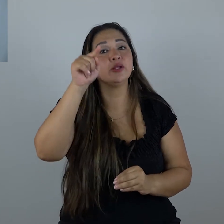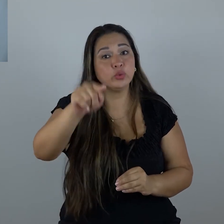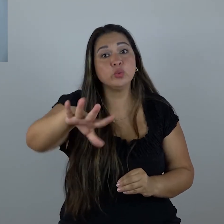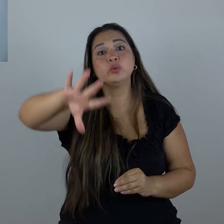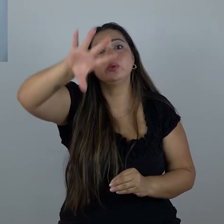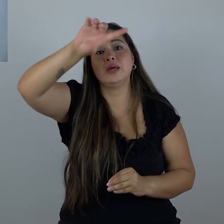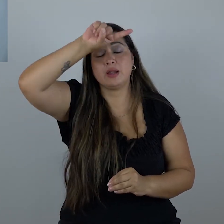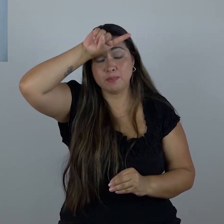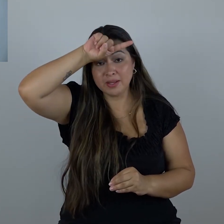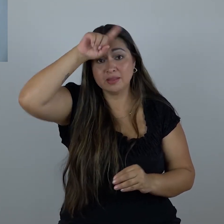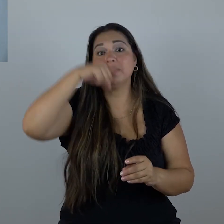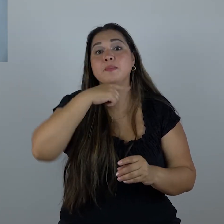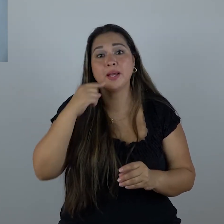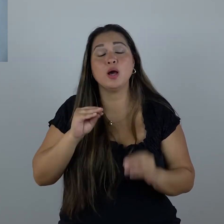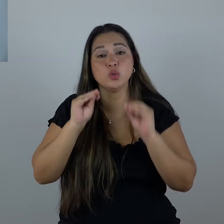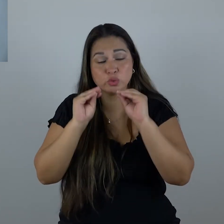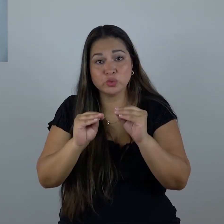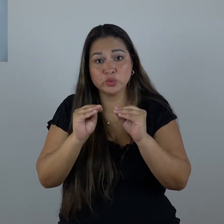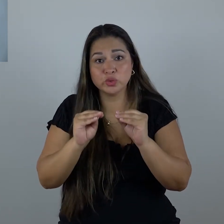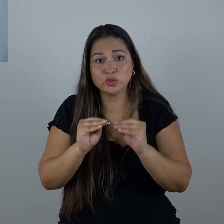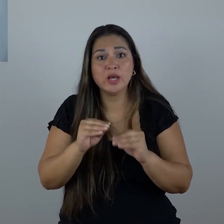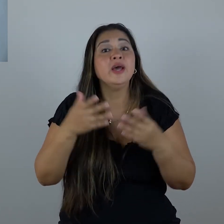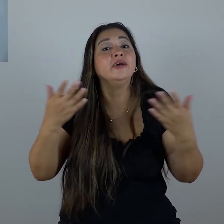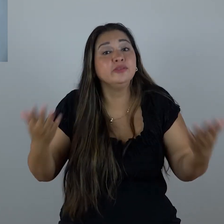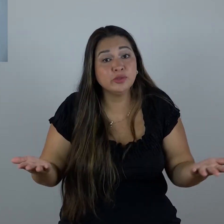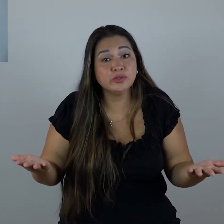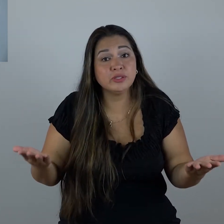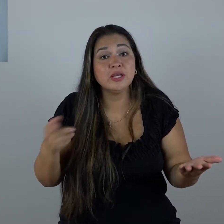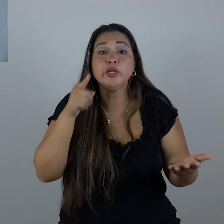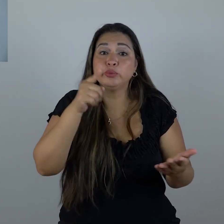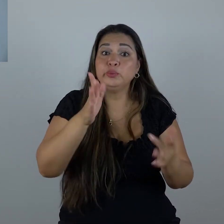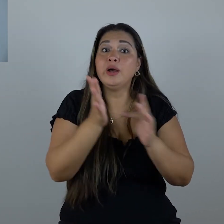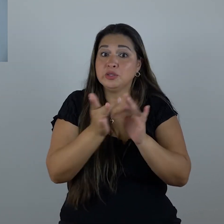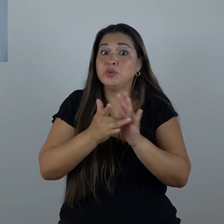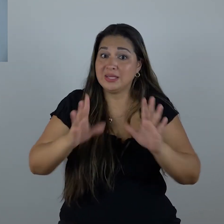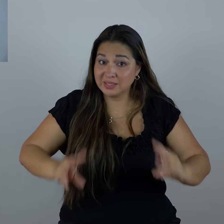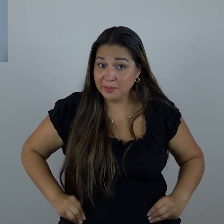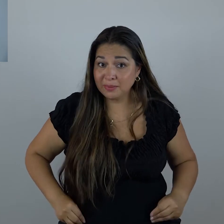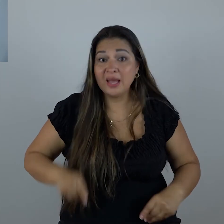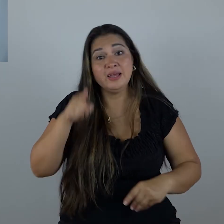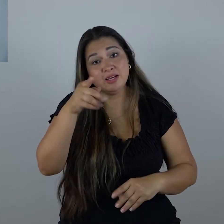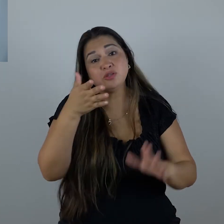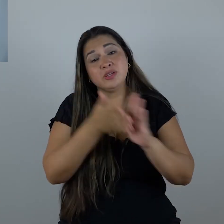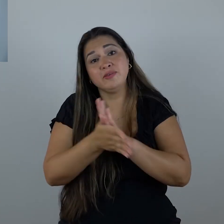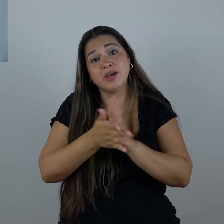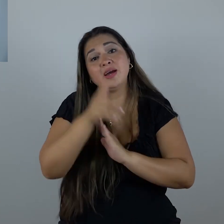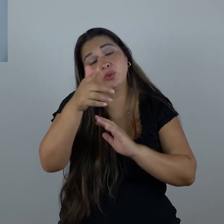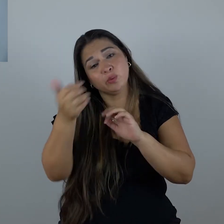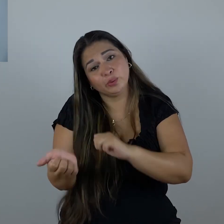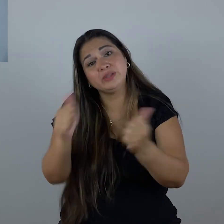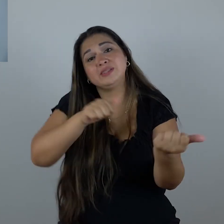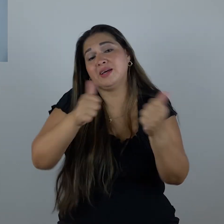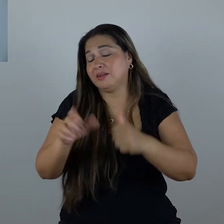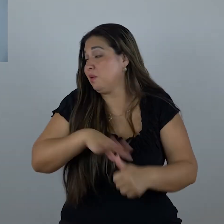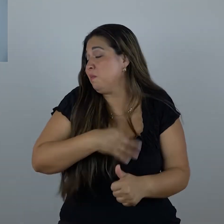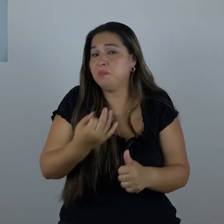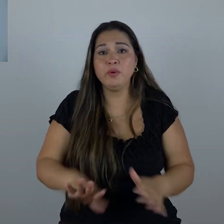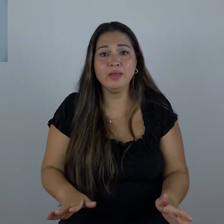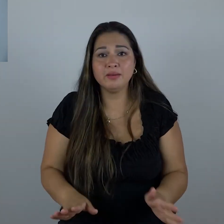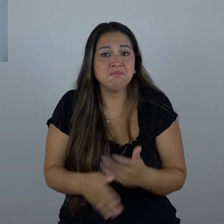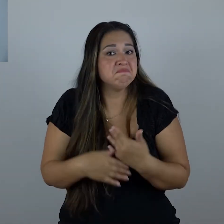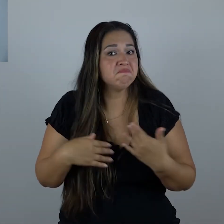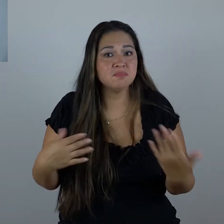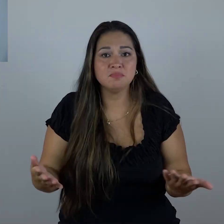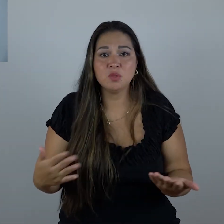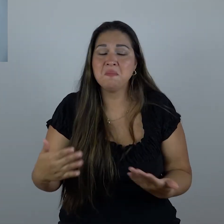vuelta y acercarnos a Dios, en cualquier momento cualquier persona puede ser bautizado. Te diré algo más también. No tiene que